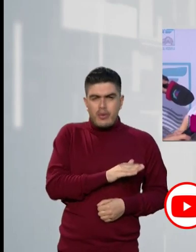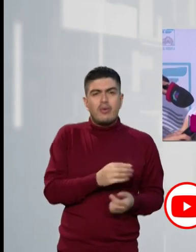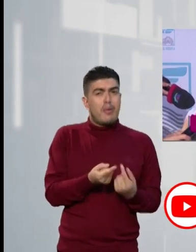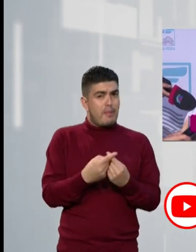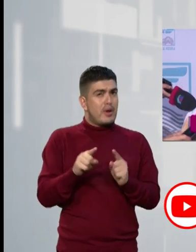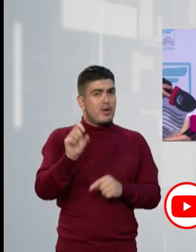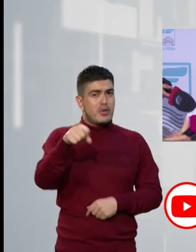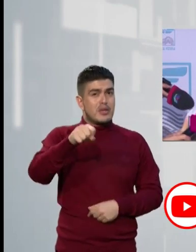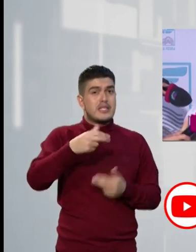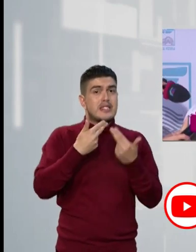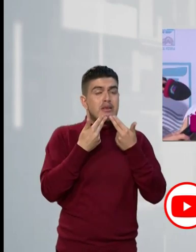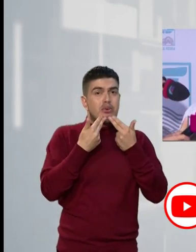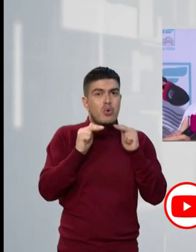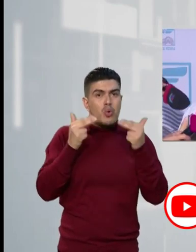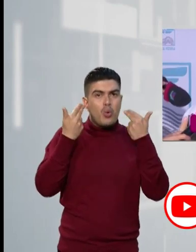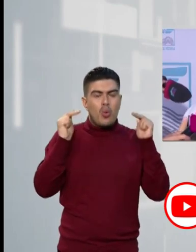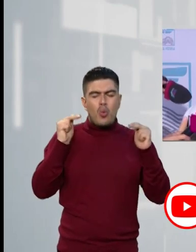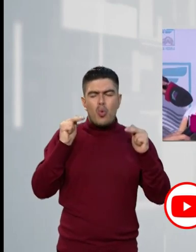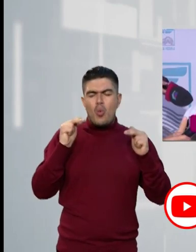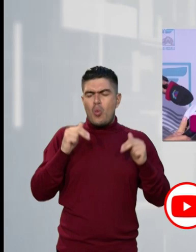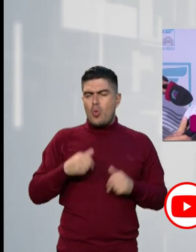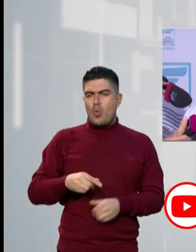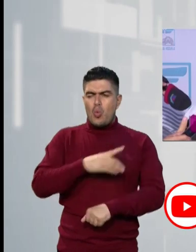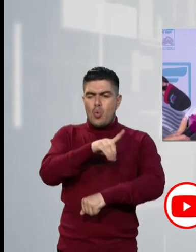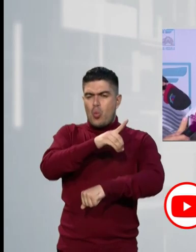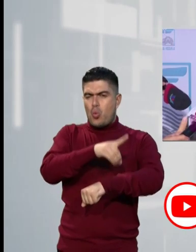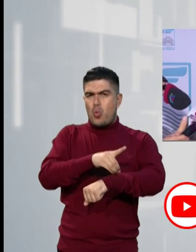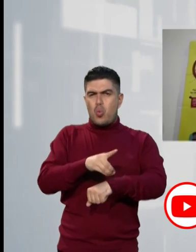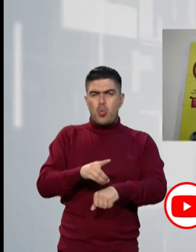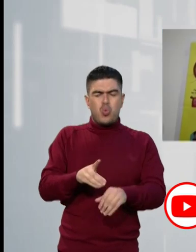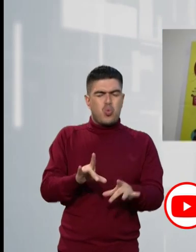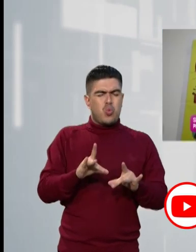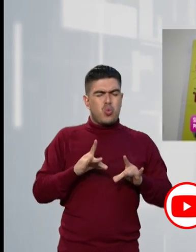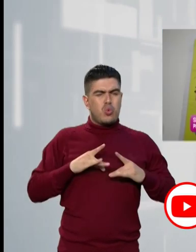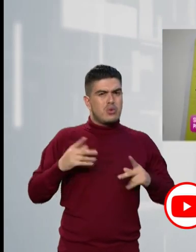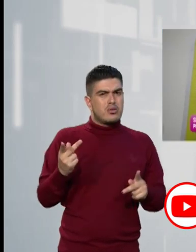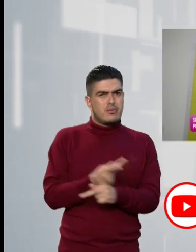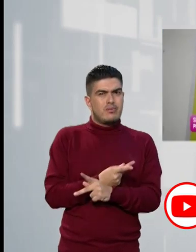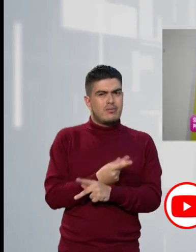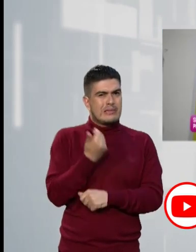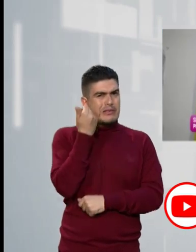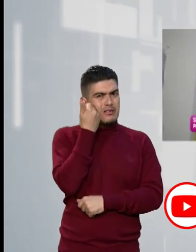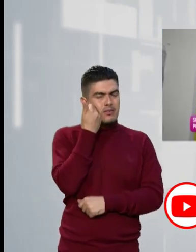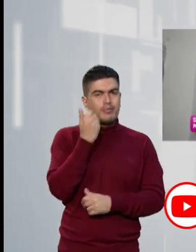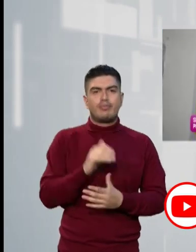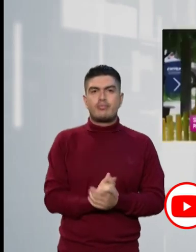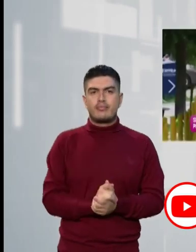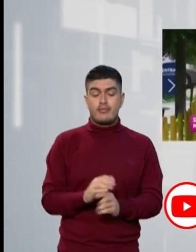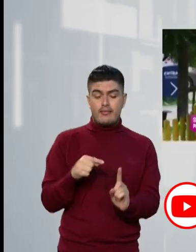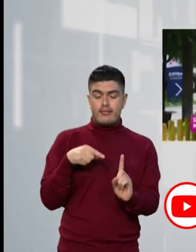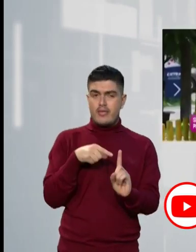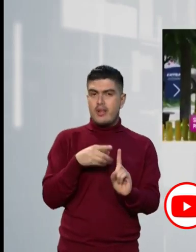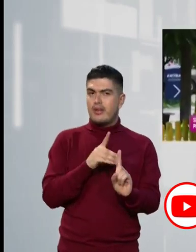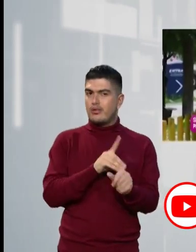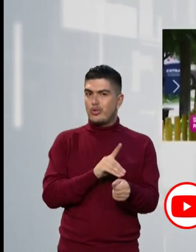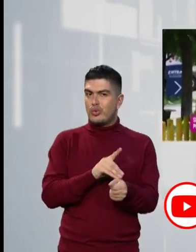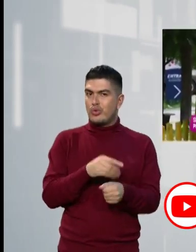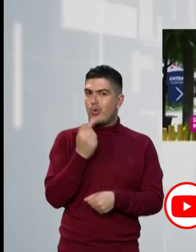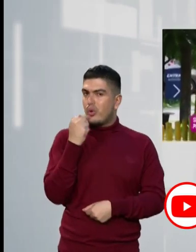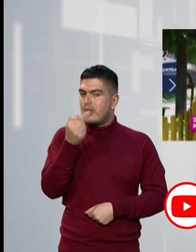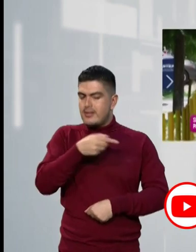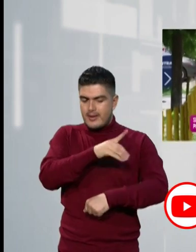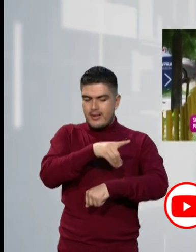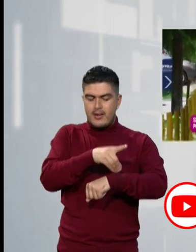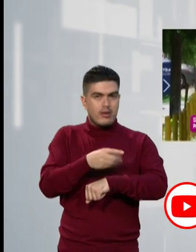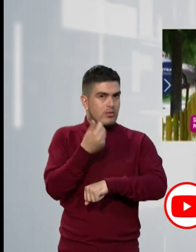varios casos de niños muy graves que vienen muy tarde a la institución el doctor Francisco Maldonado señaló que esta enfermedad